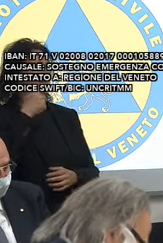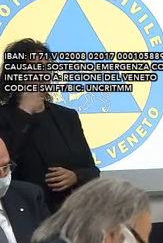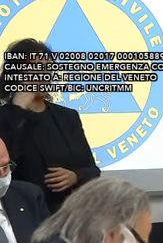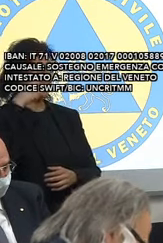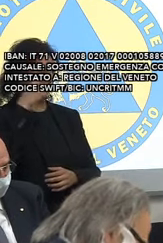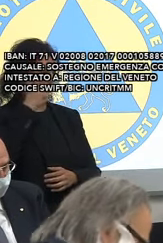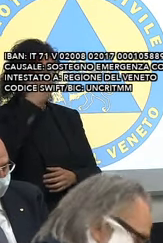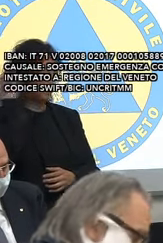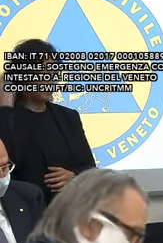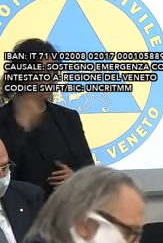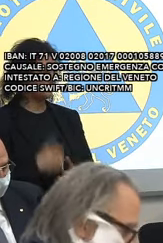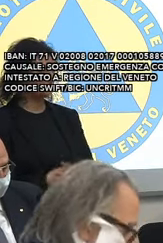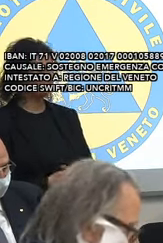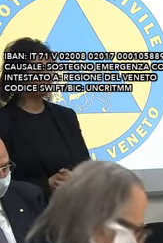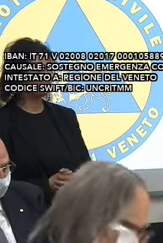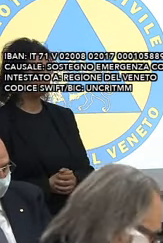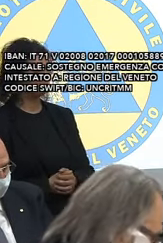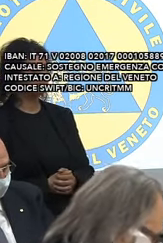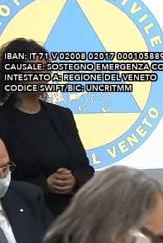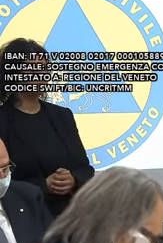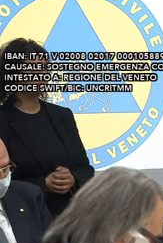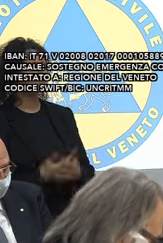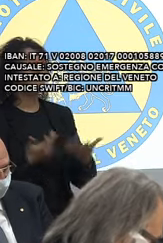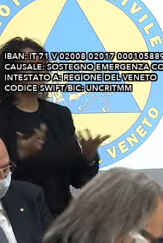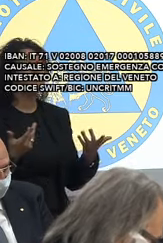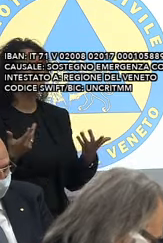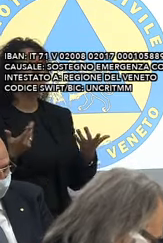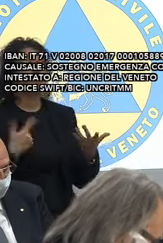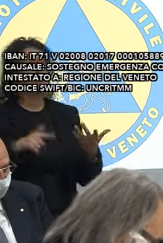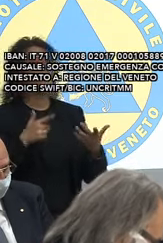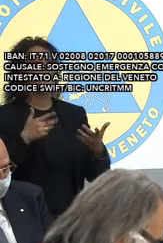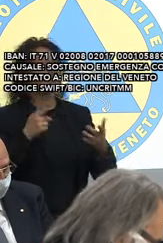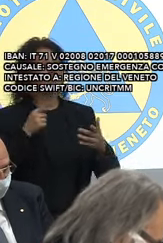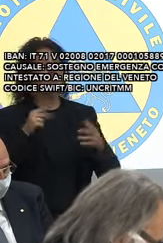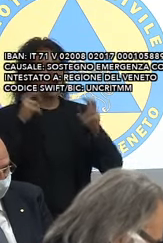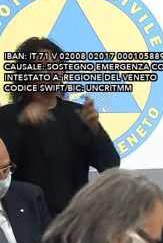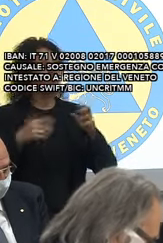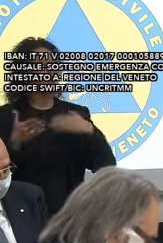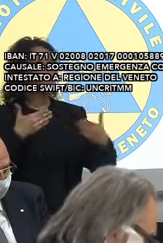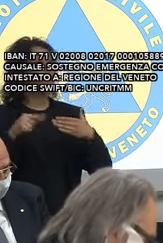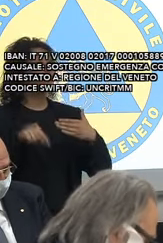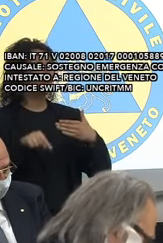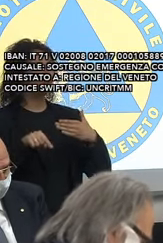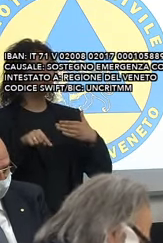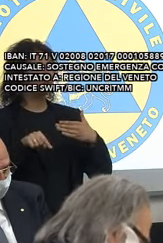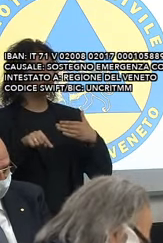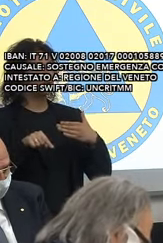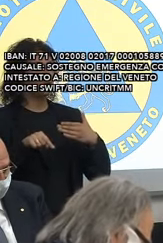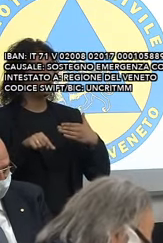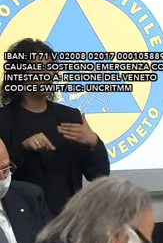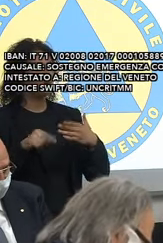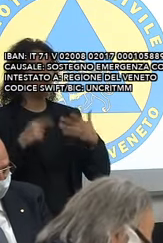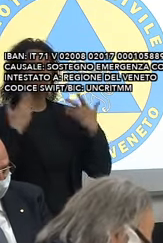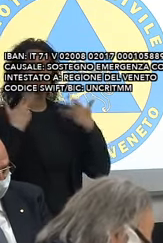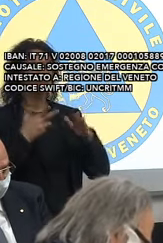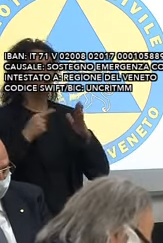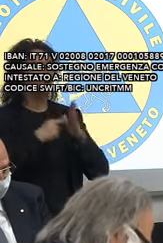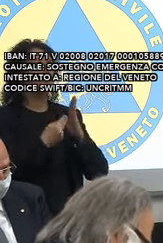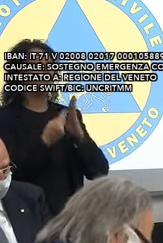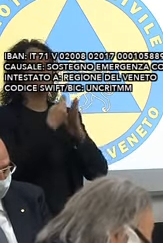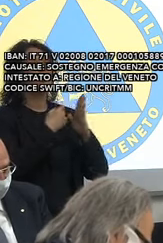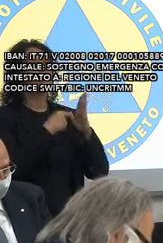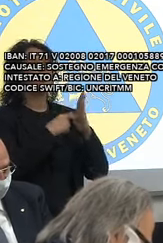da questo. Vabbè, ma l'esperienza, allora, il tema dell'emergenza qui è già previsto nel progetto originario,